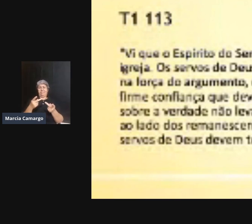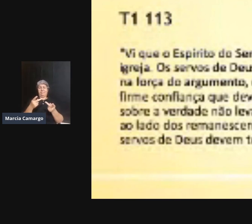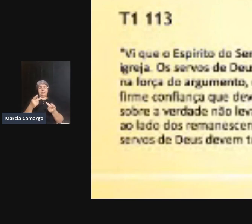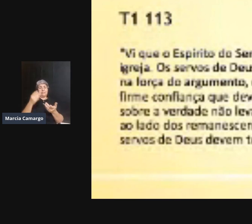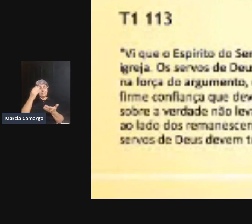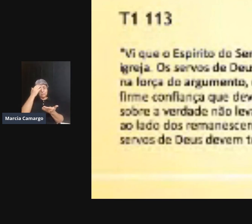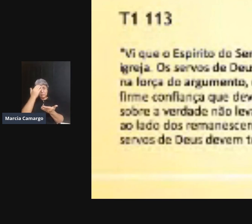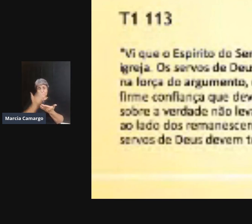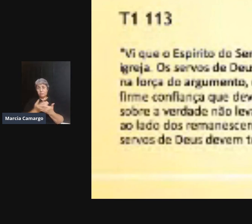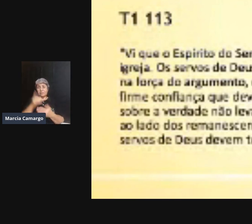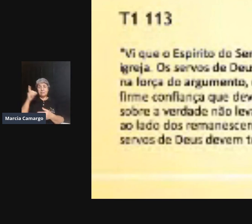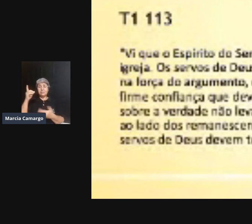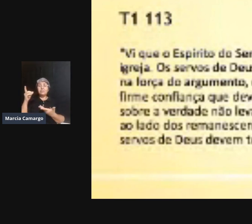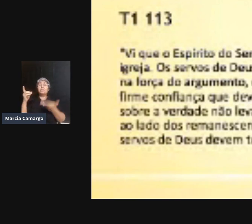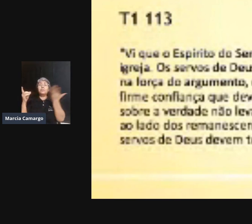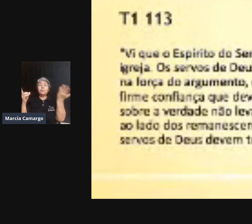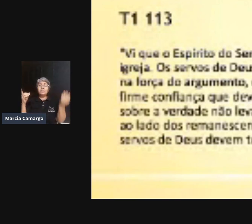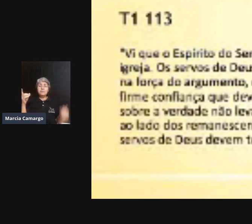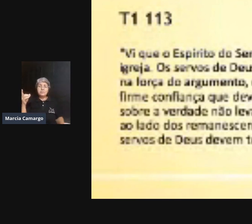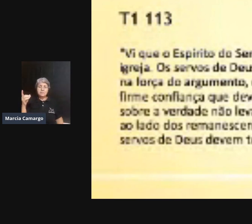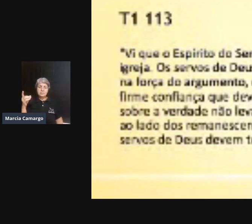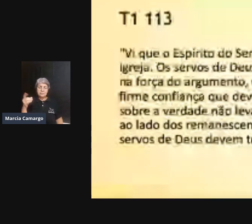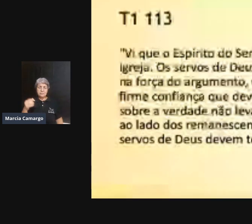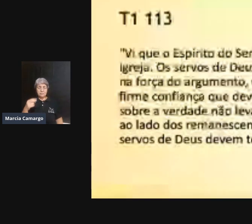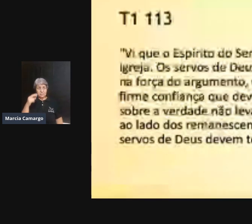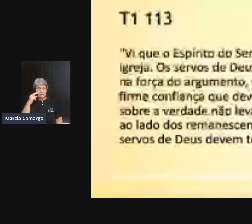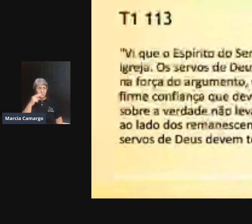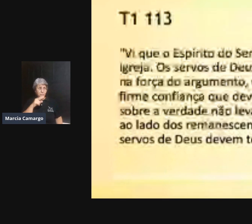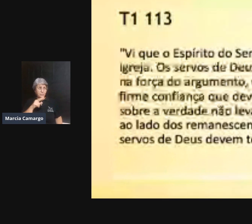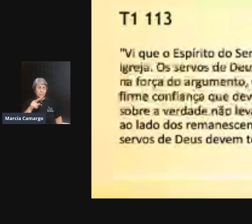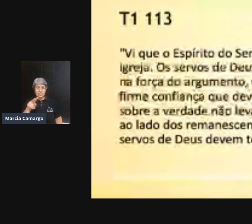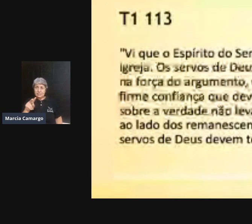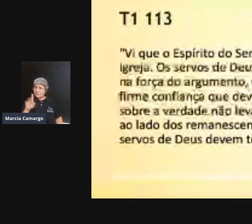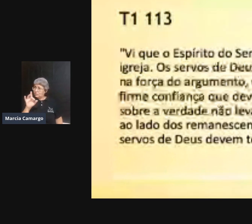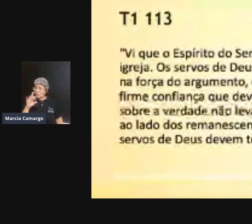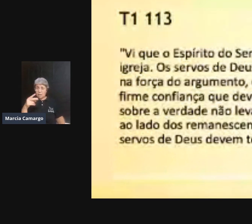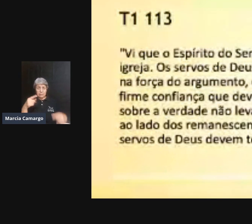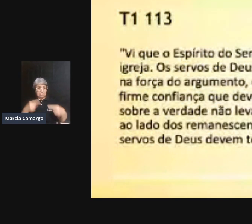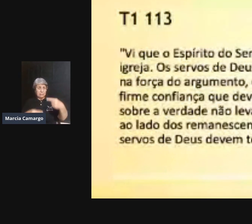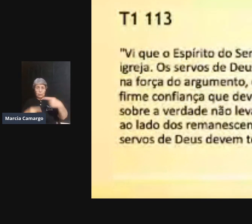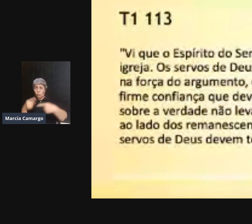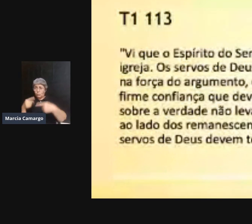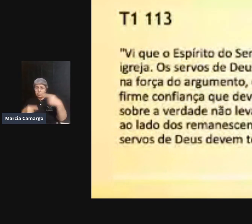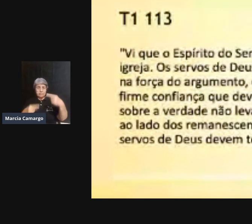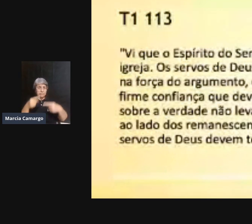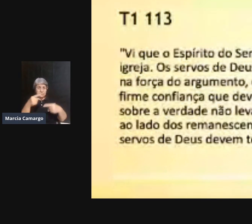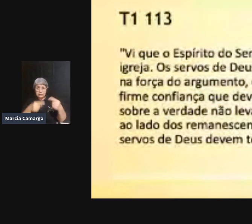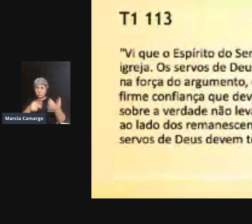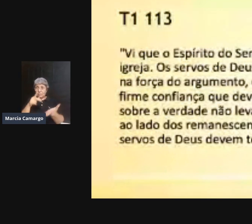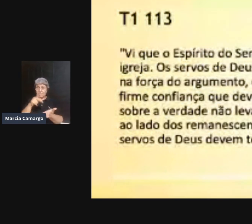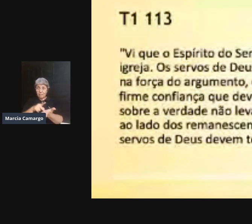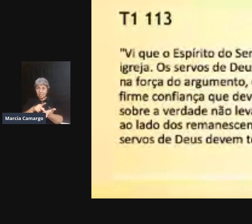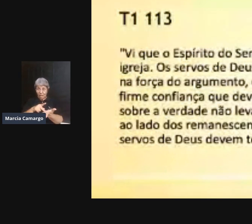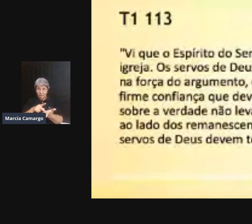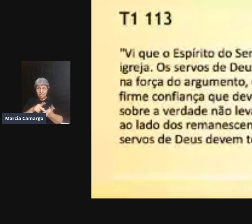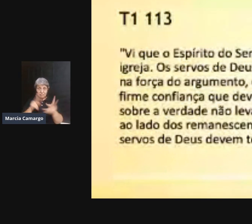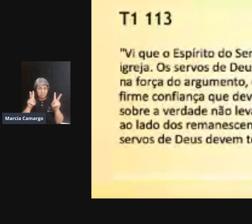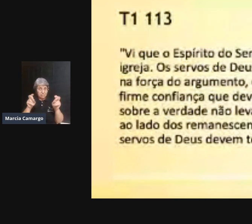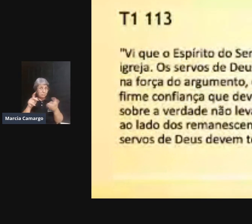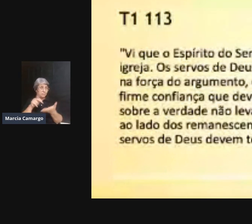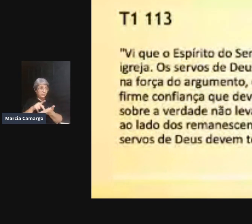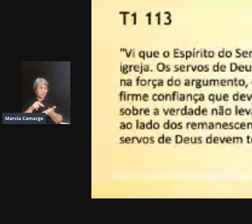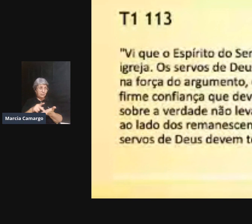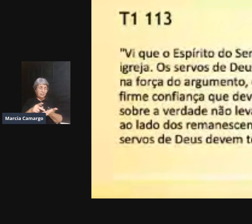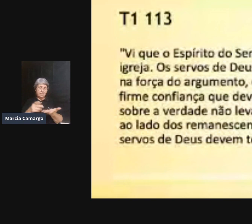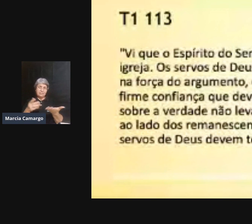deveriam ter. Vi que a mera discussão sobre a verdade não levará as pessoas a decidir colocar-se ao lado